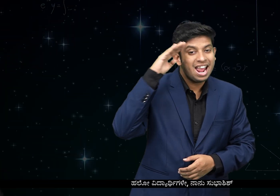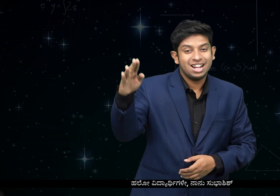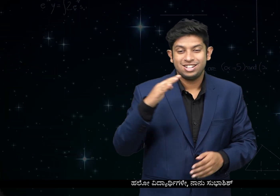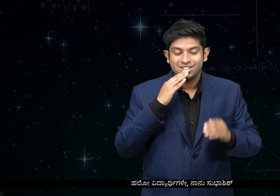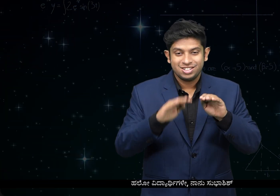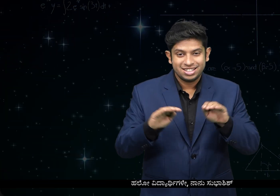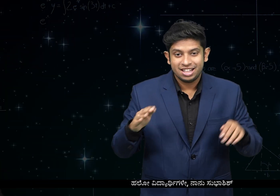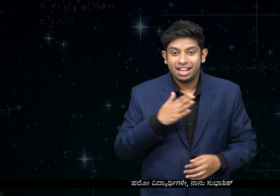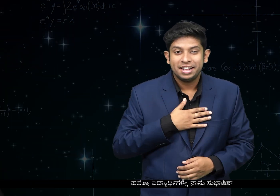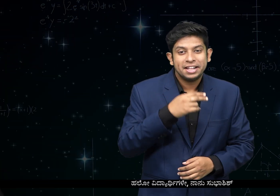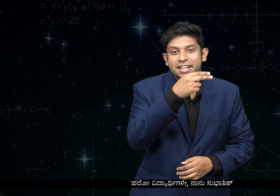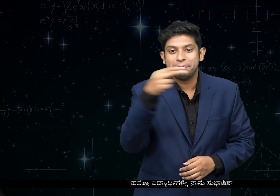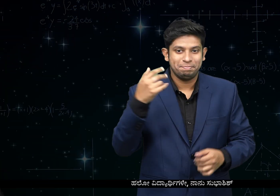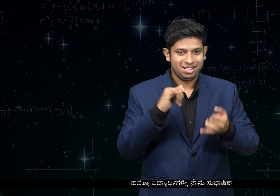ಹಲೋ ವಿದ್ಯಾರ್ಥಿಗಳೇ, ನಾನು ಸುಭಾಷಿಶ್.